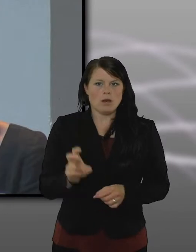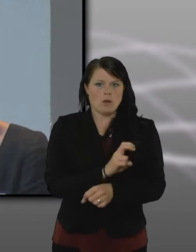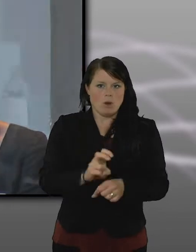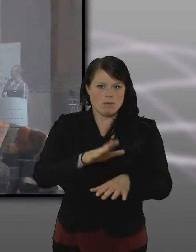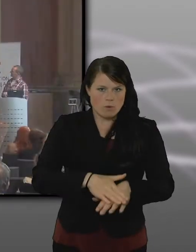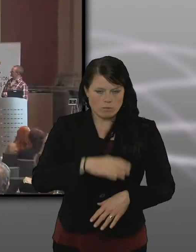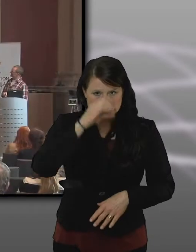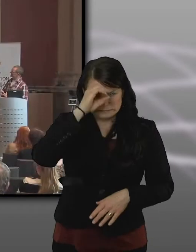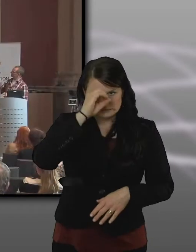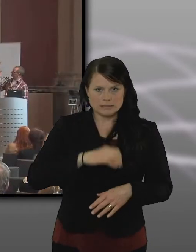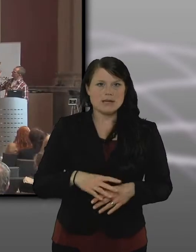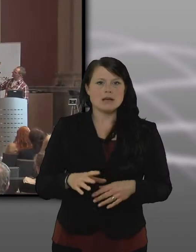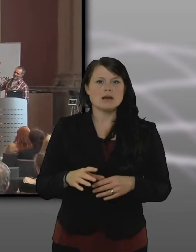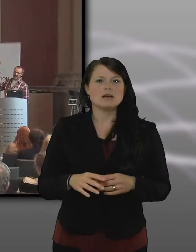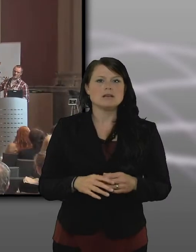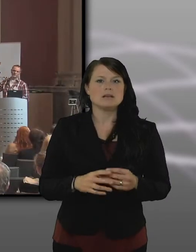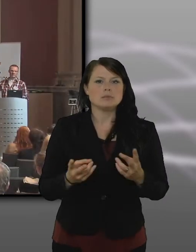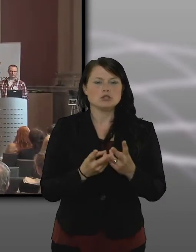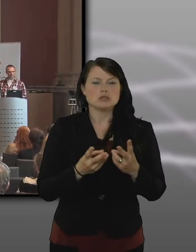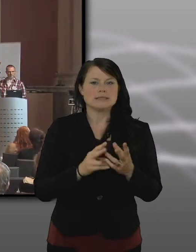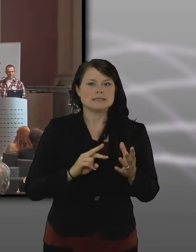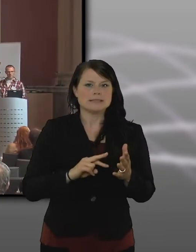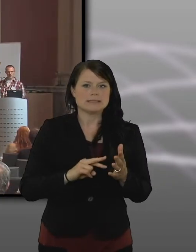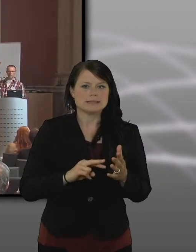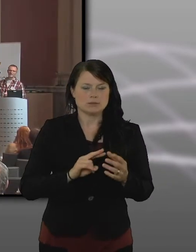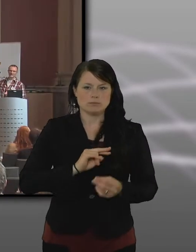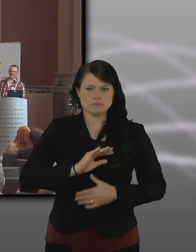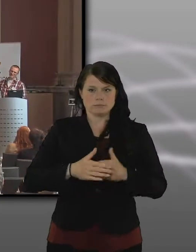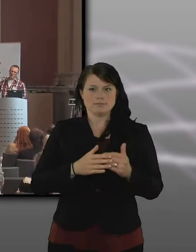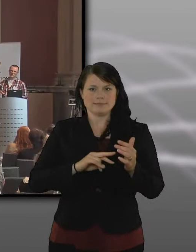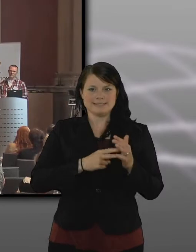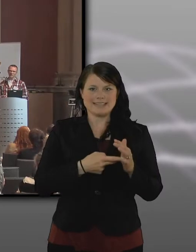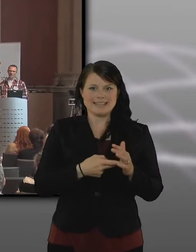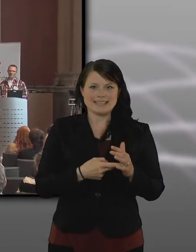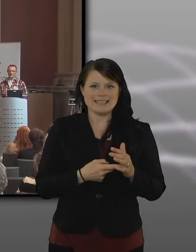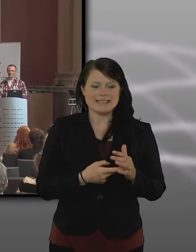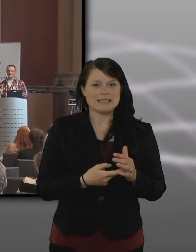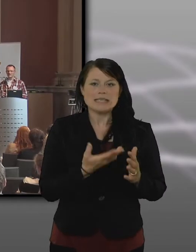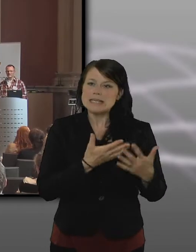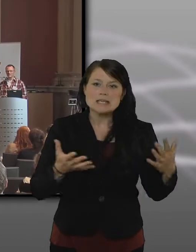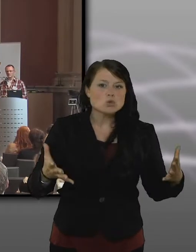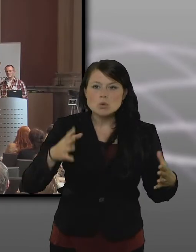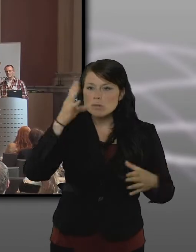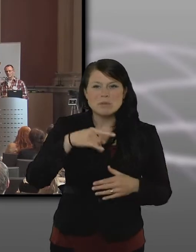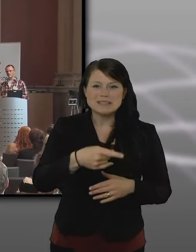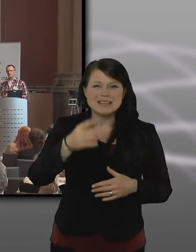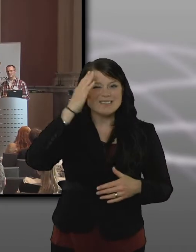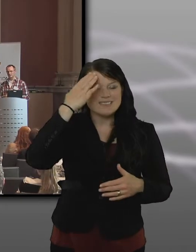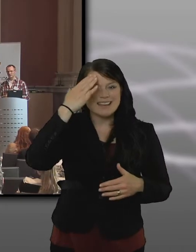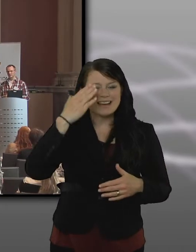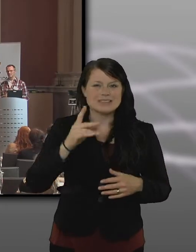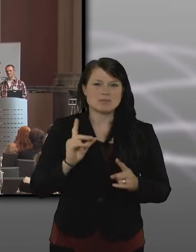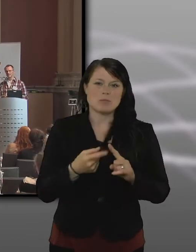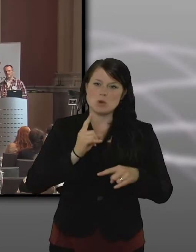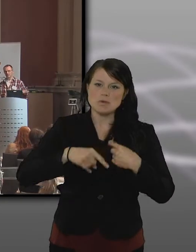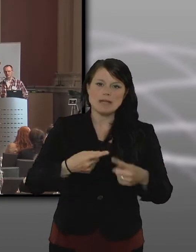Så, backar vi ett steg till. Tekniken pratade vi mycket om. Inga större problem. Och det vet ni som har börjat utveckla sånt